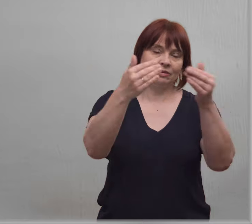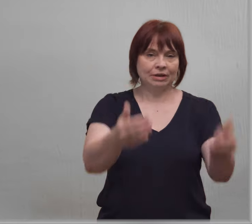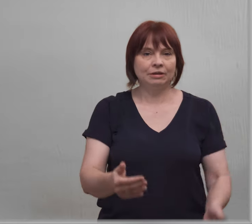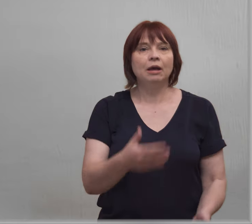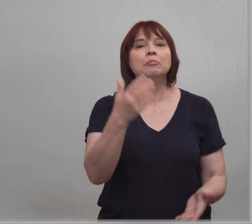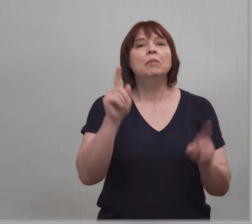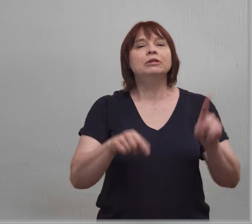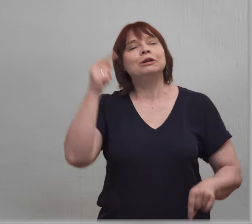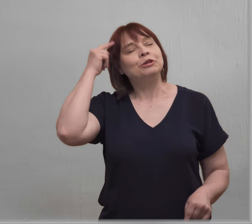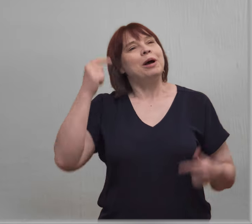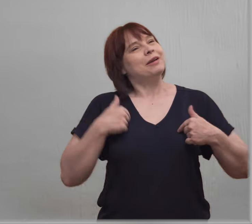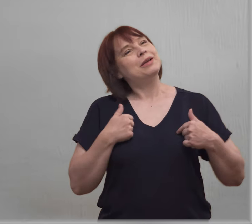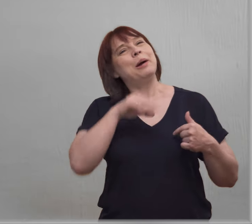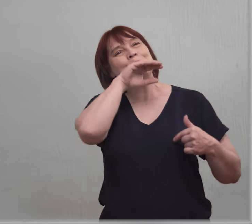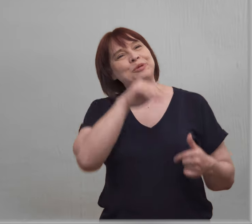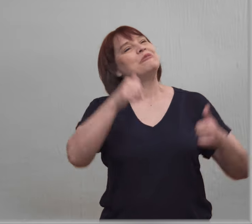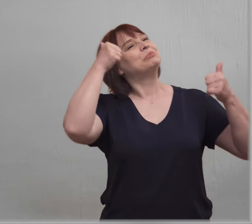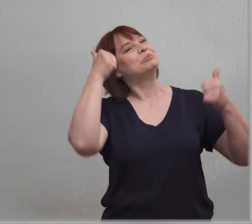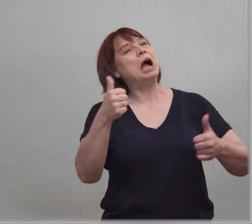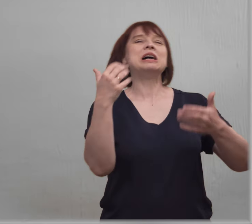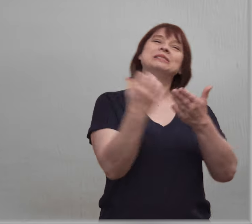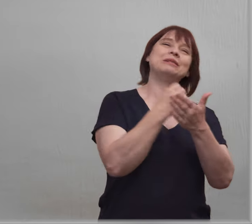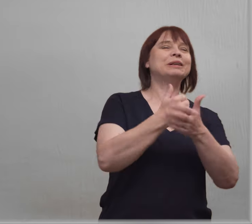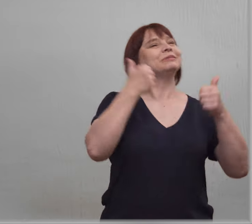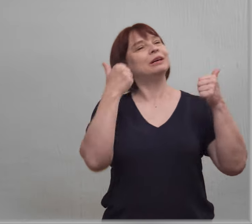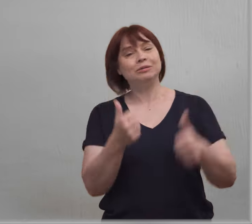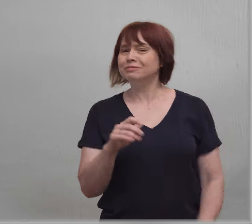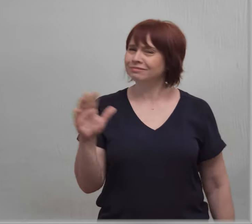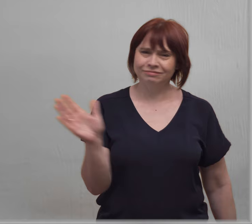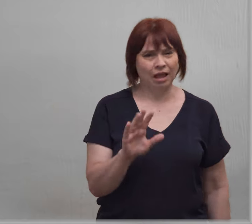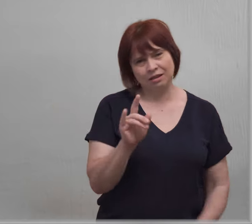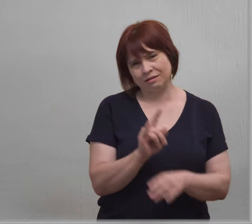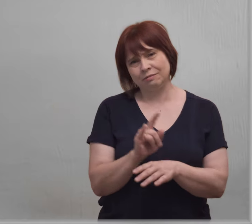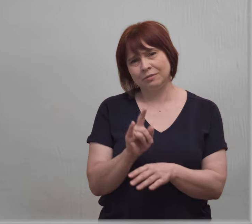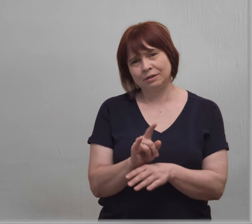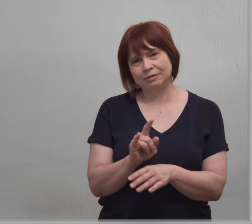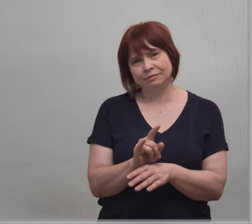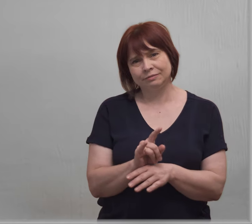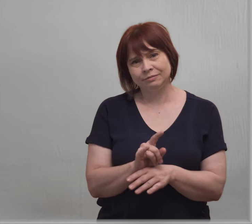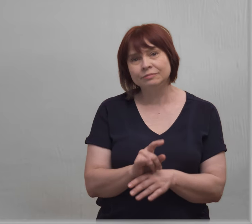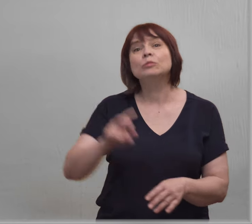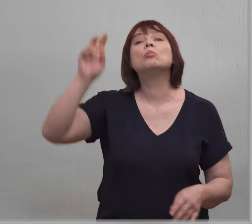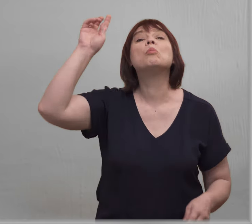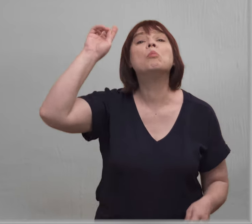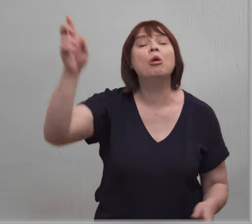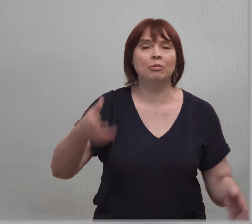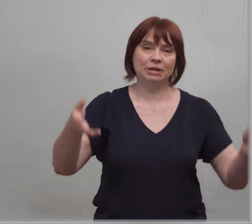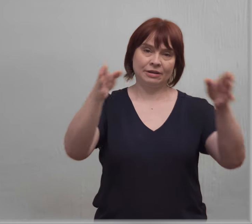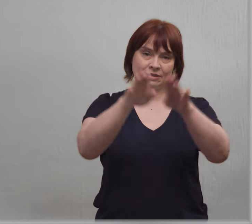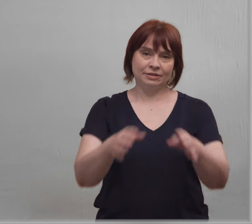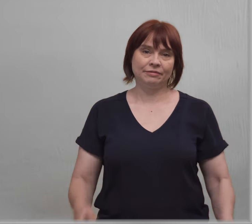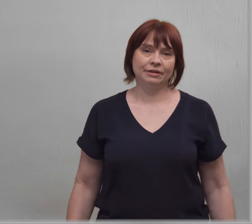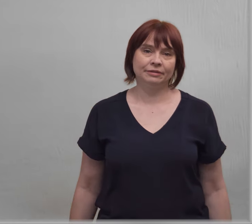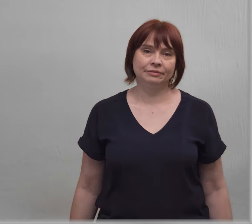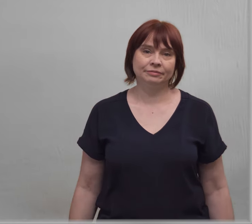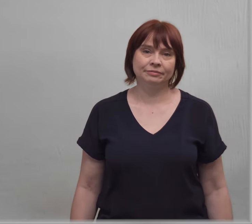мне платят. Дорогой друг, я хочу разрушить, это ложная идея, я сам на нее наталкивался. Не платят тебе